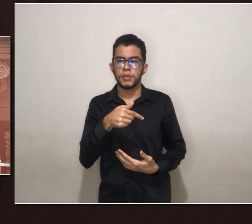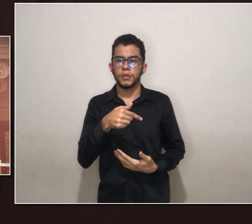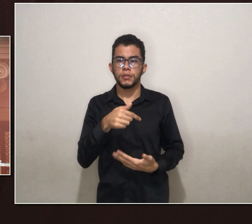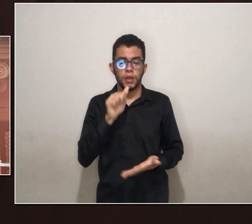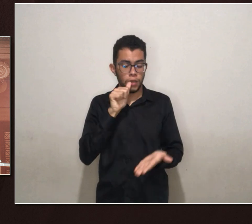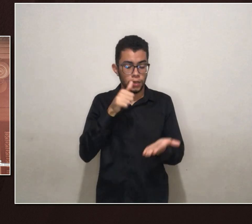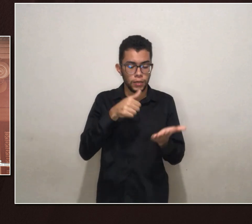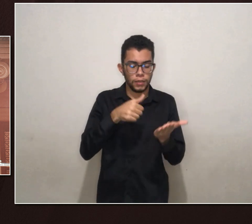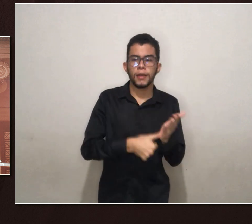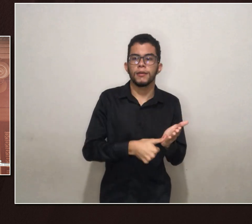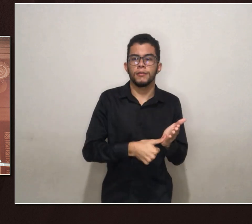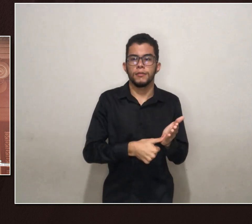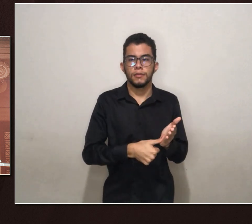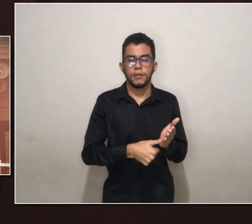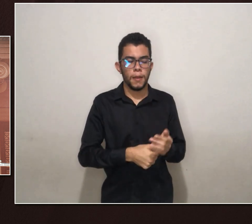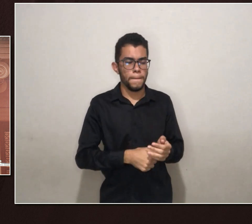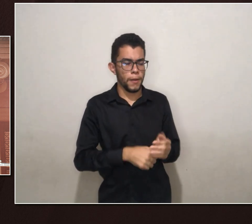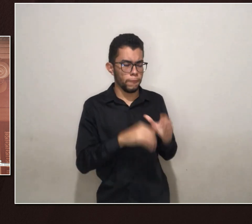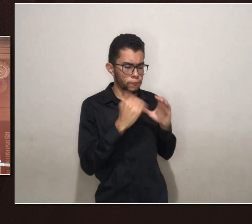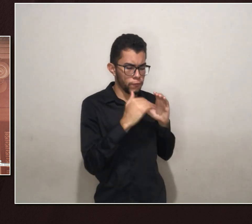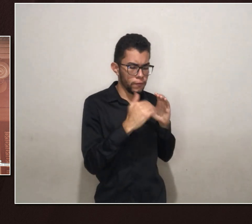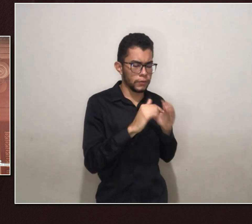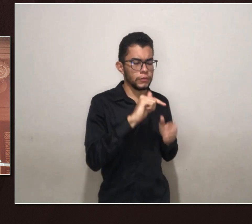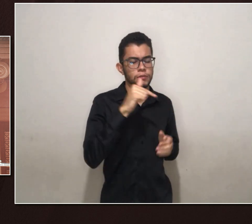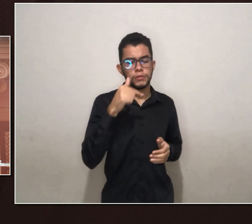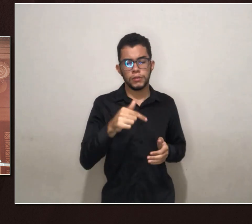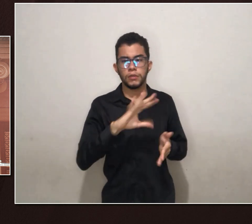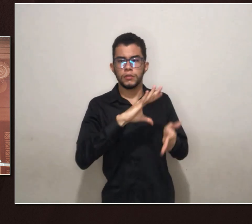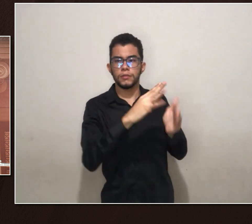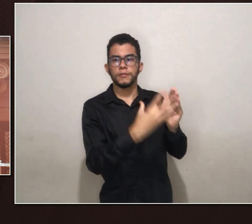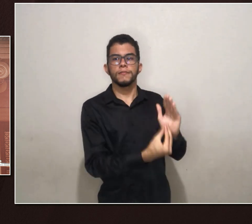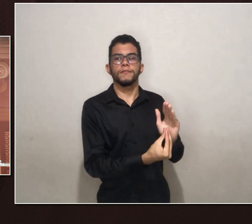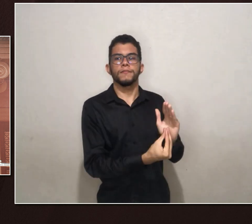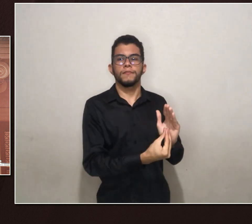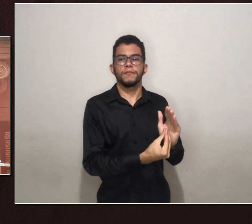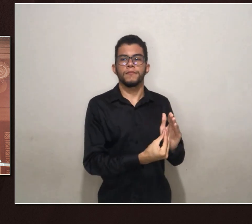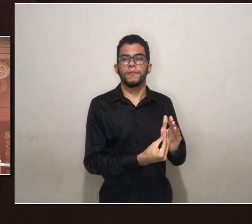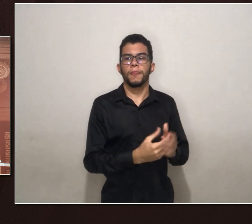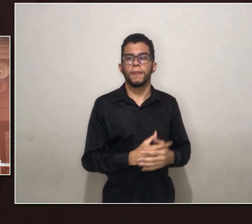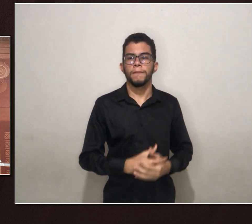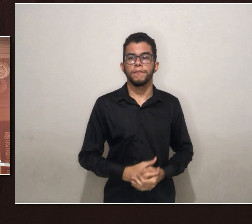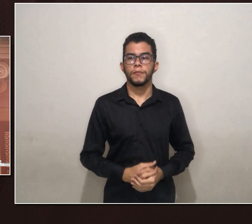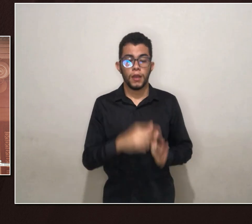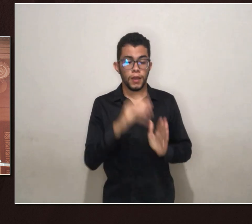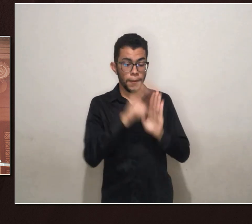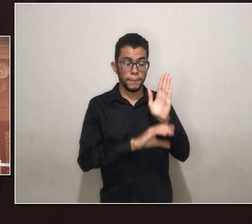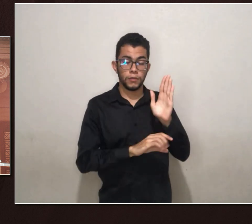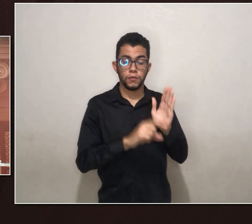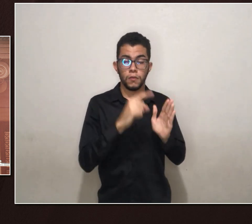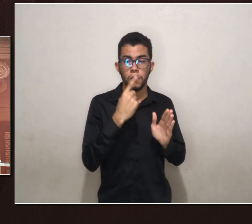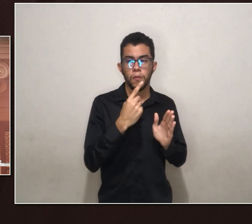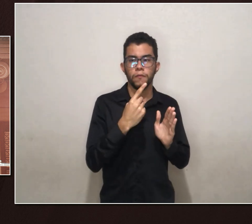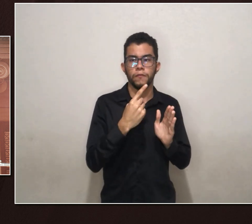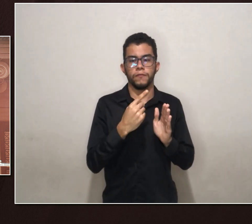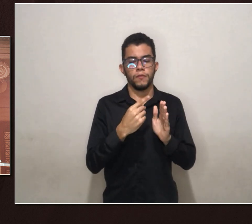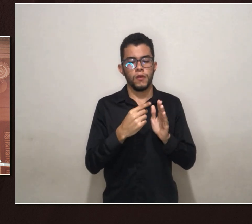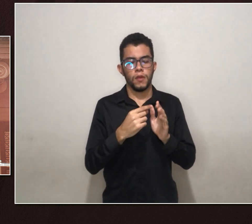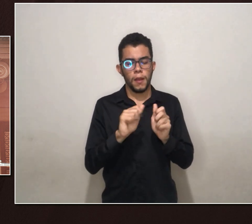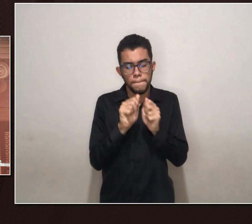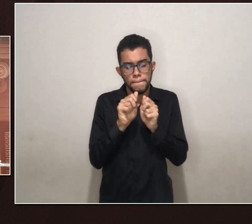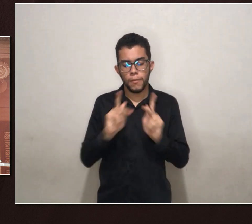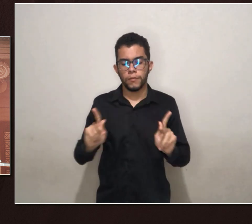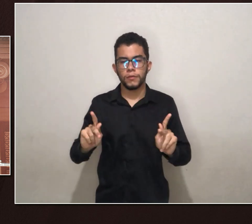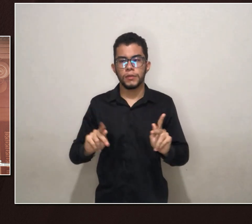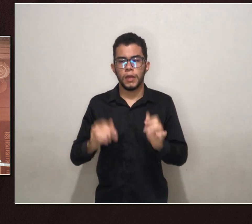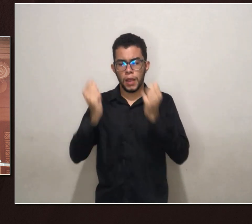Então, ainda quero começar com o capítulo 1, versículo 1 de Apocalipse, onde diz assim: revelação de Jesus Cristo,